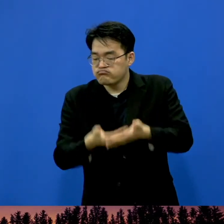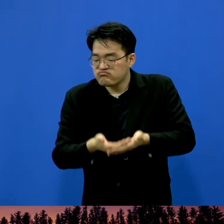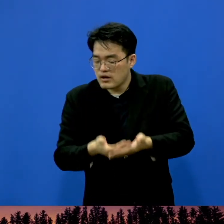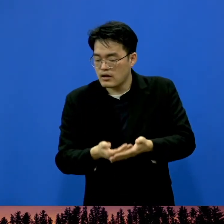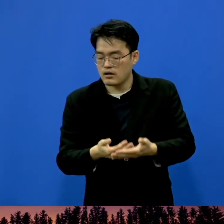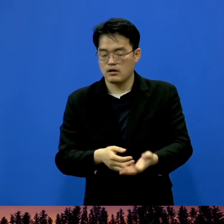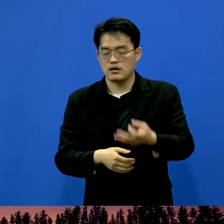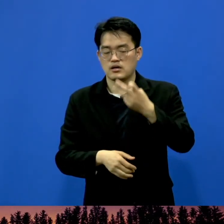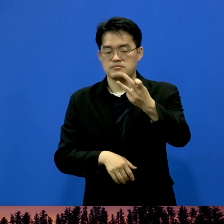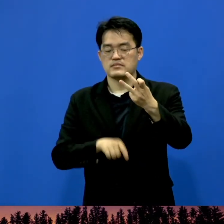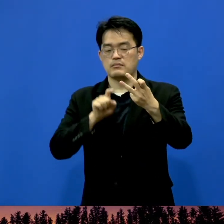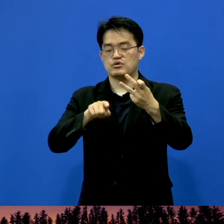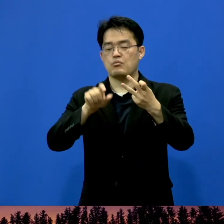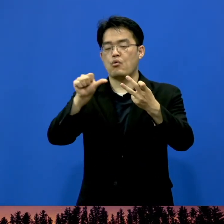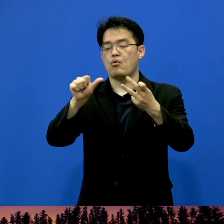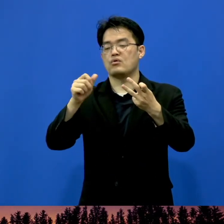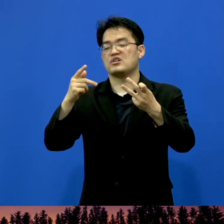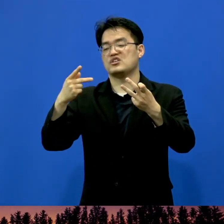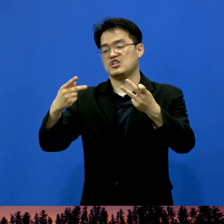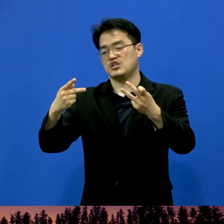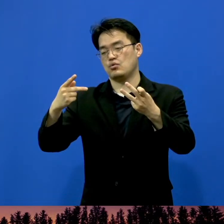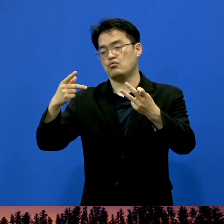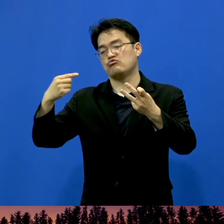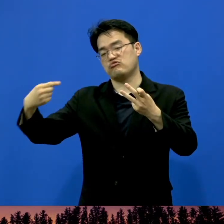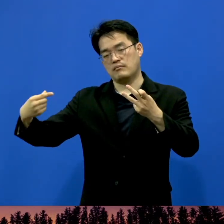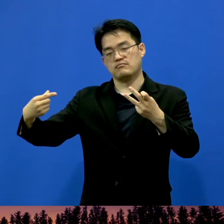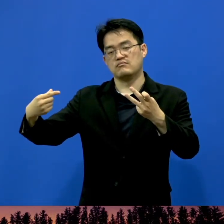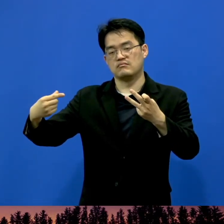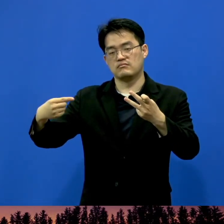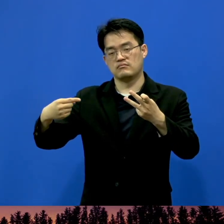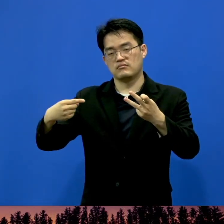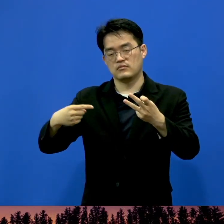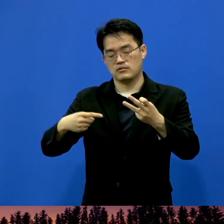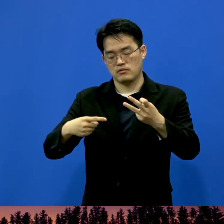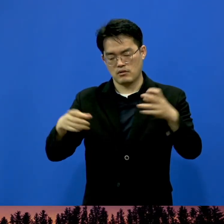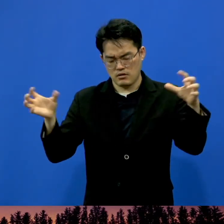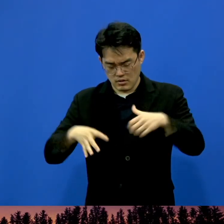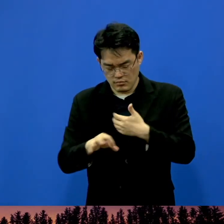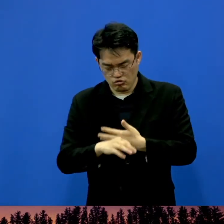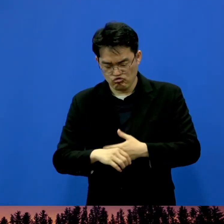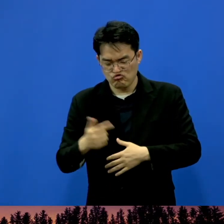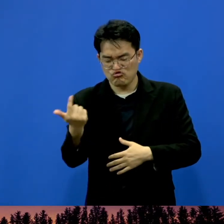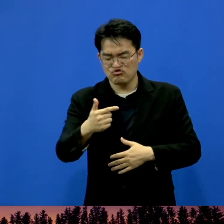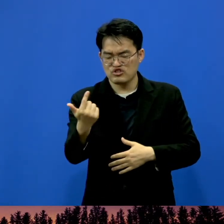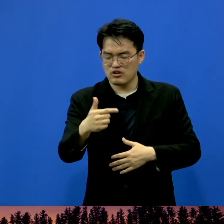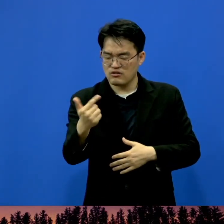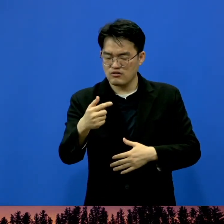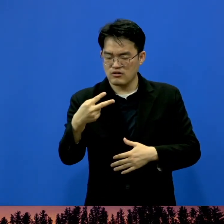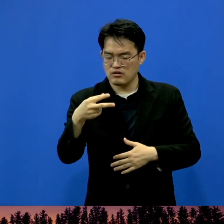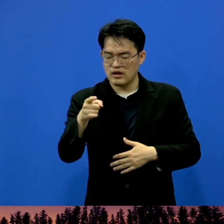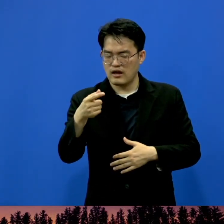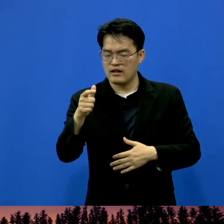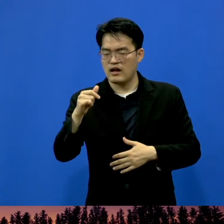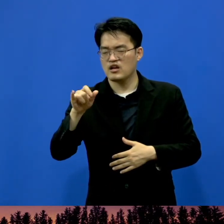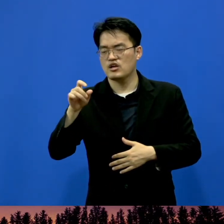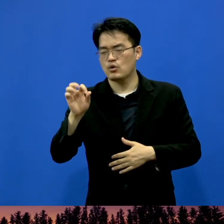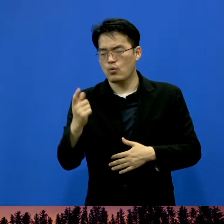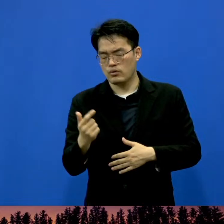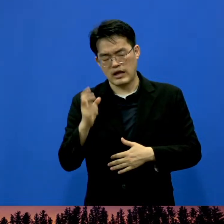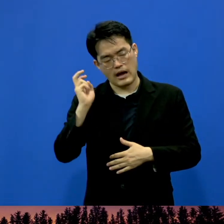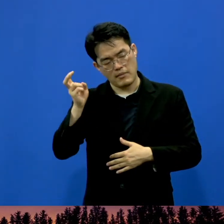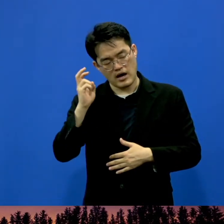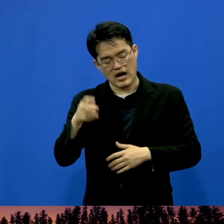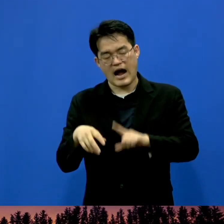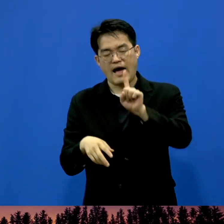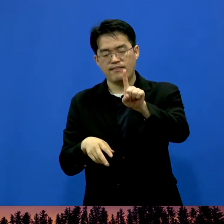거예요. 6,000데나리오. 이 한 달란트가요, 당시의 노동자의 약 한 17년